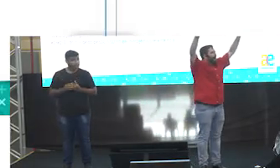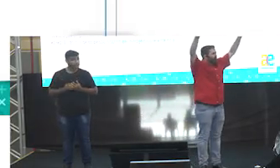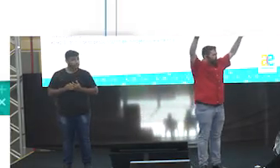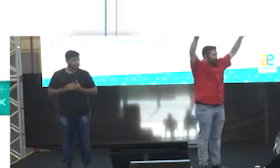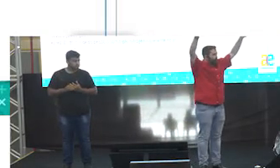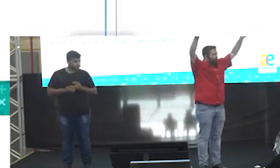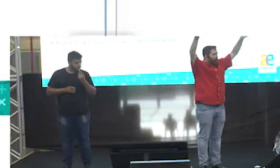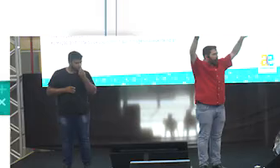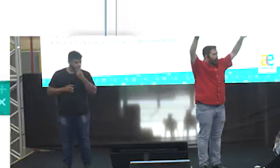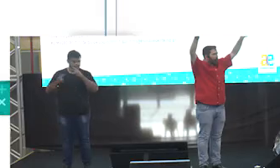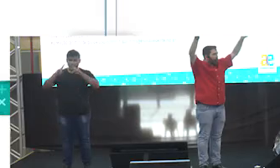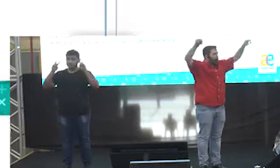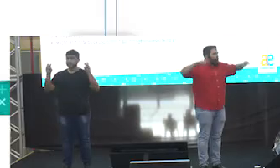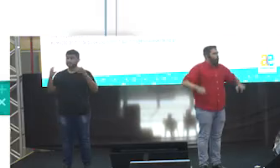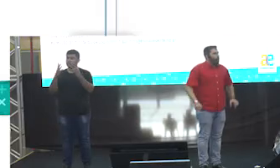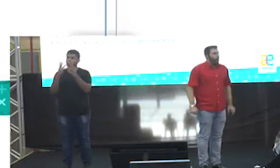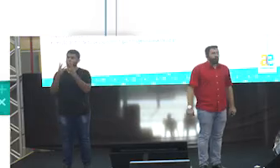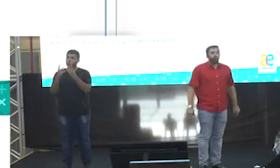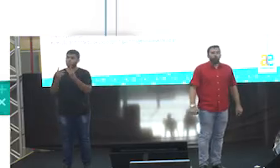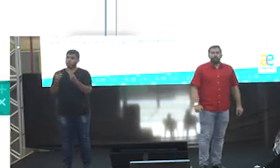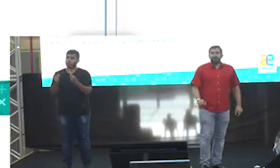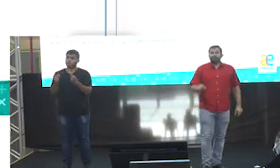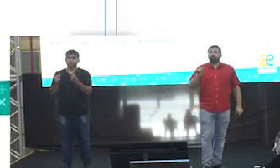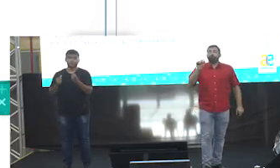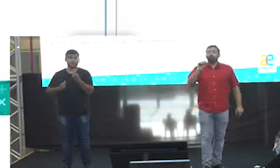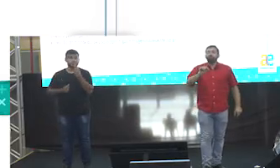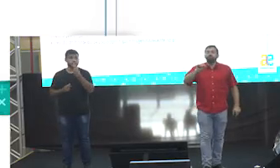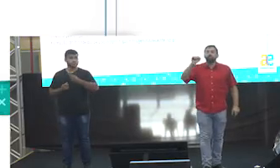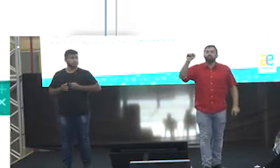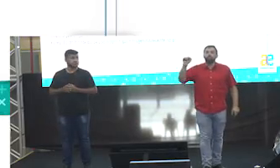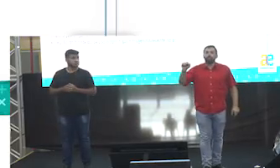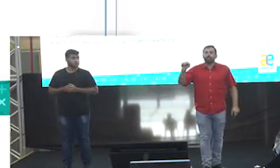está entre aspas, não estão aí? O outro nome é